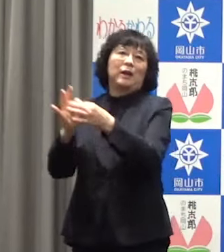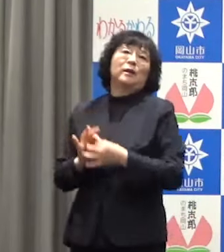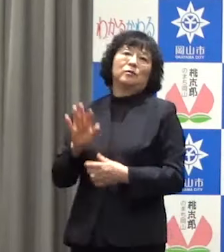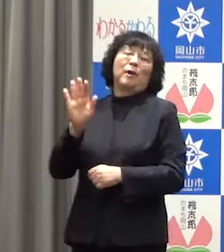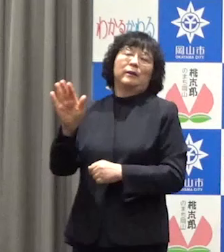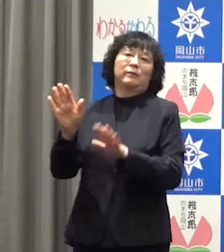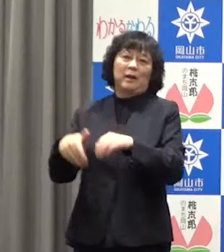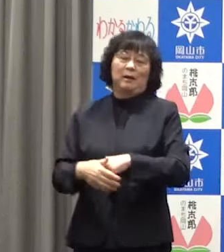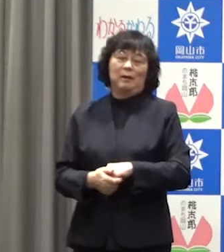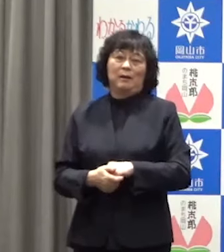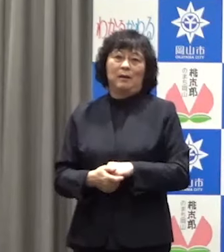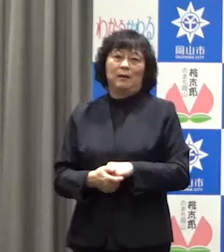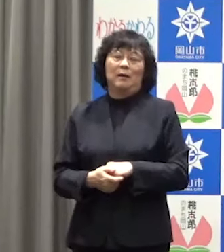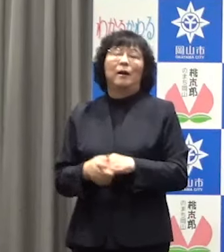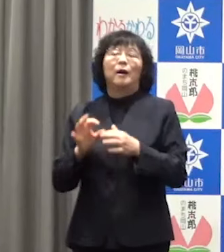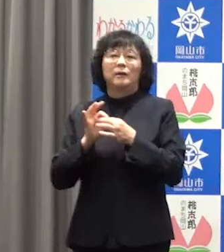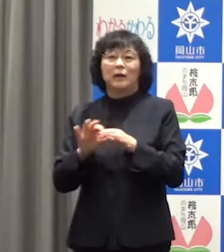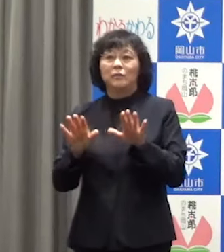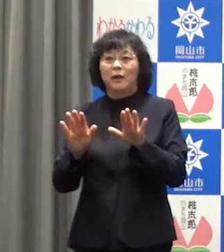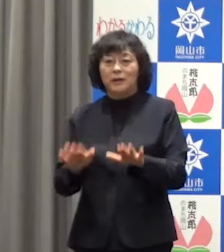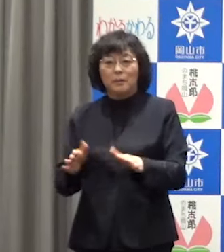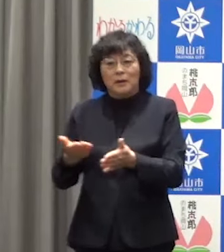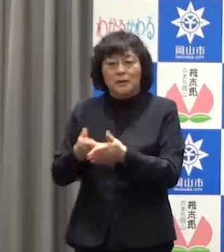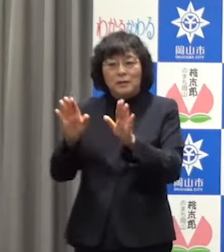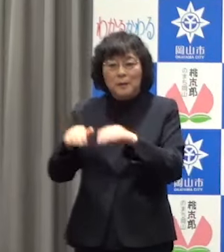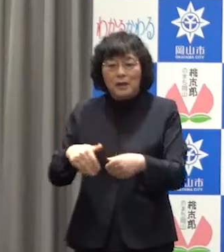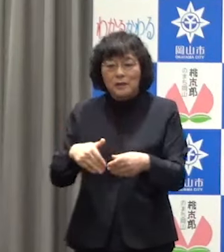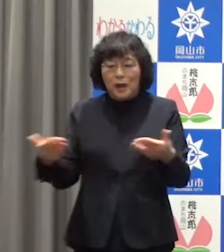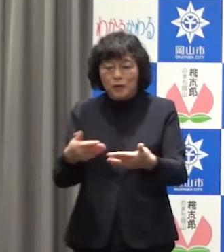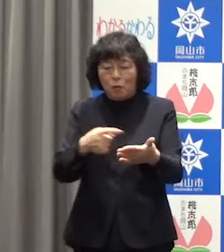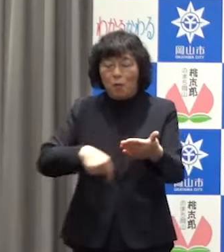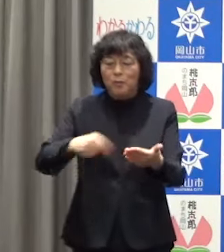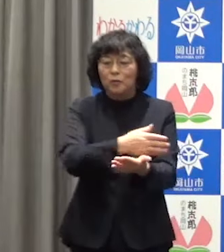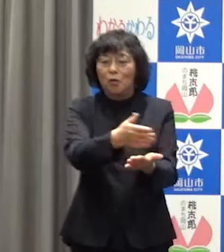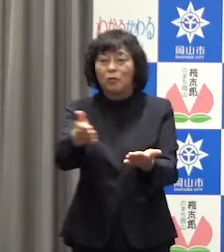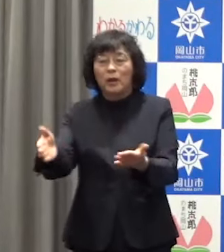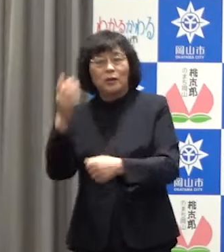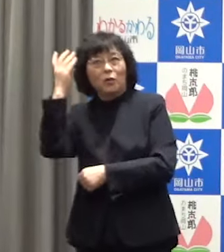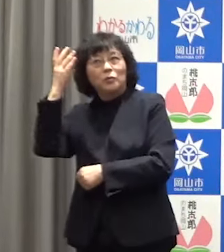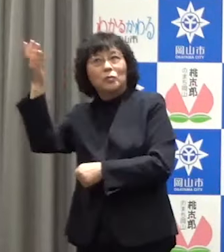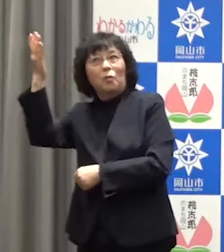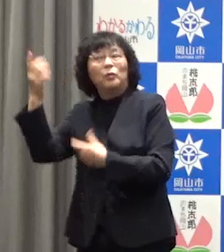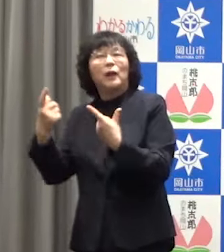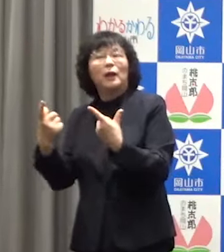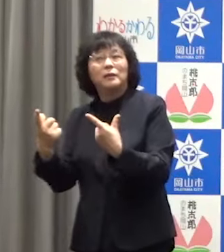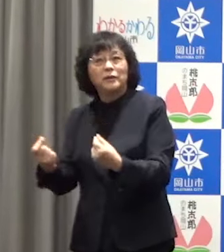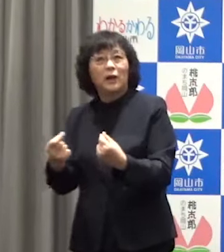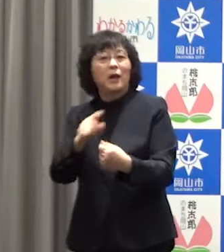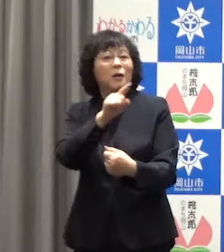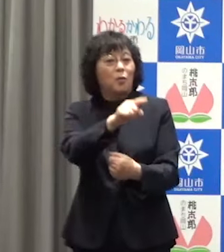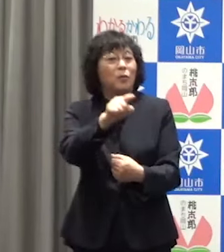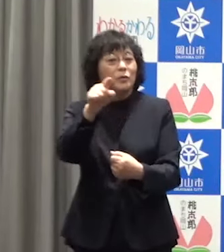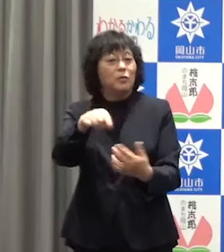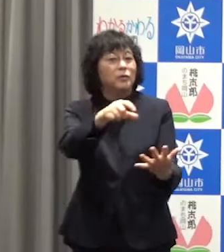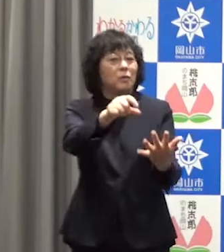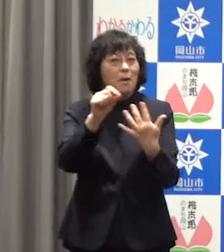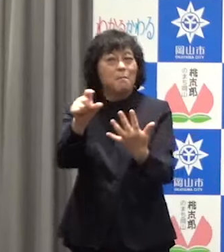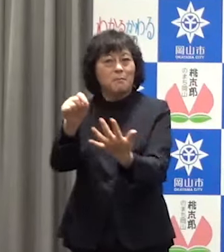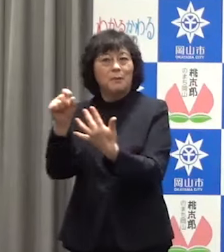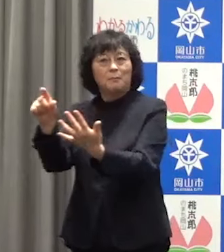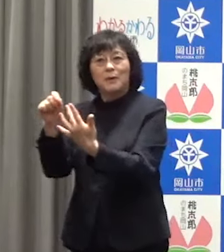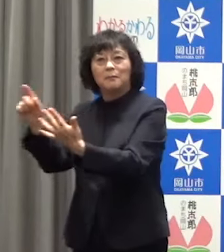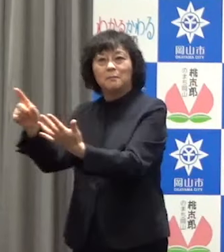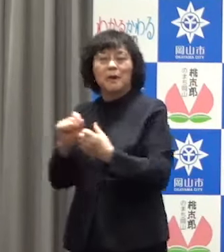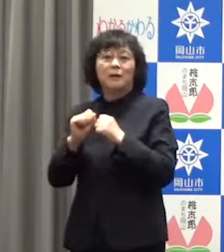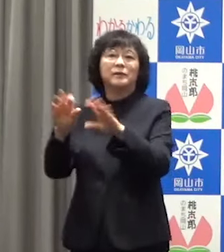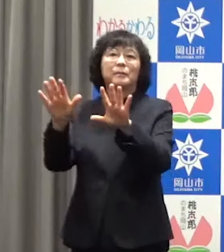で、今のような業務を想定しながら人は選ばせていただきました。あの